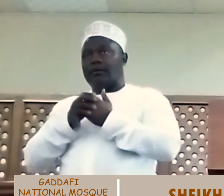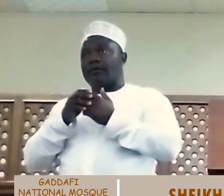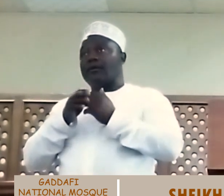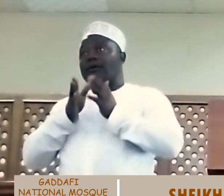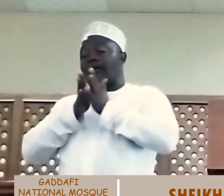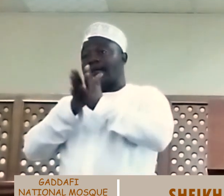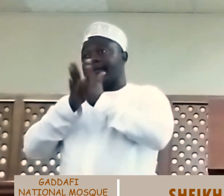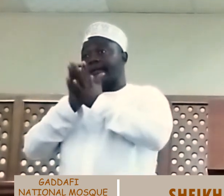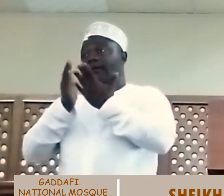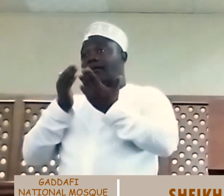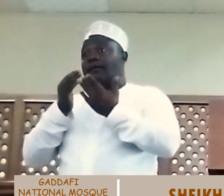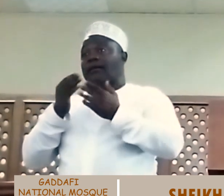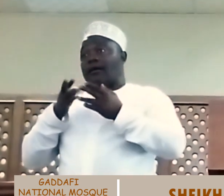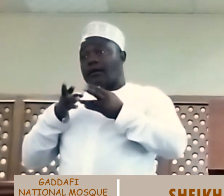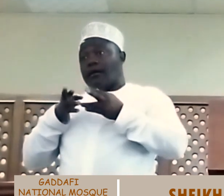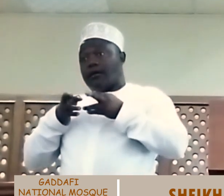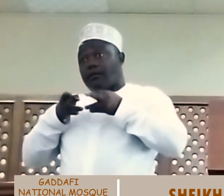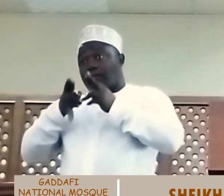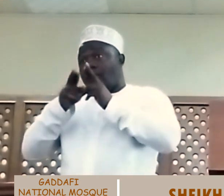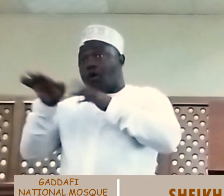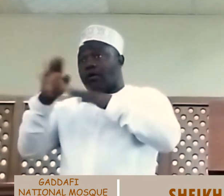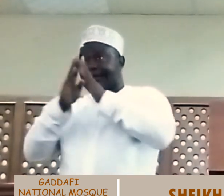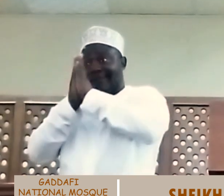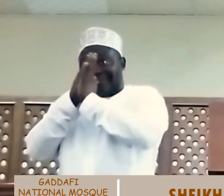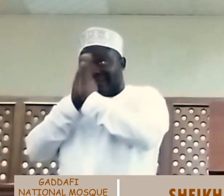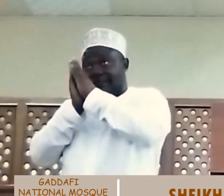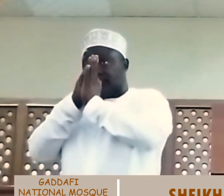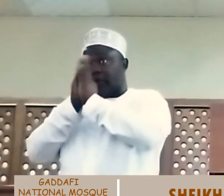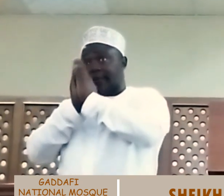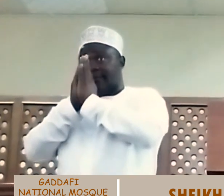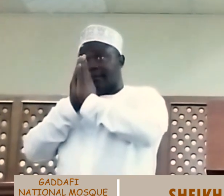روى الترمذي في سننه